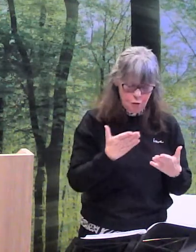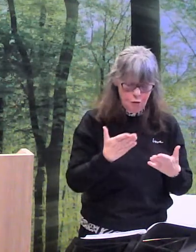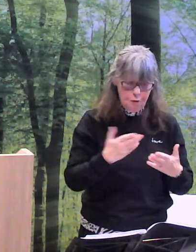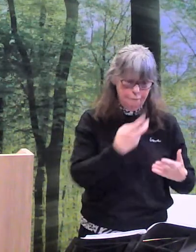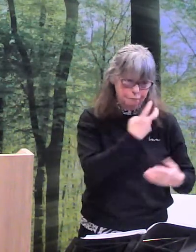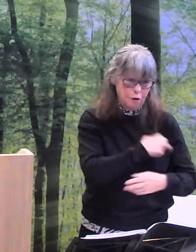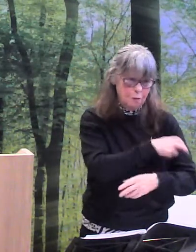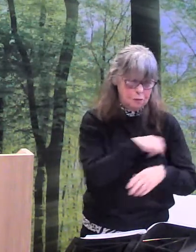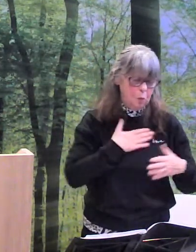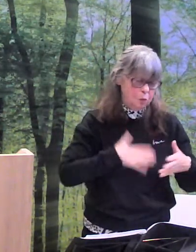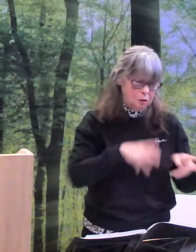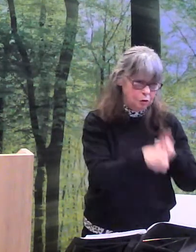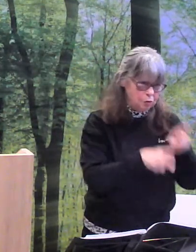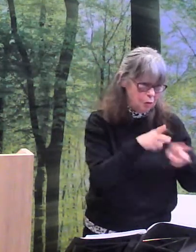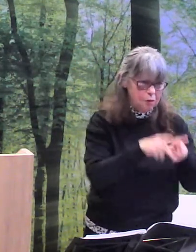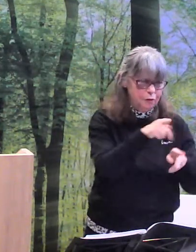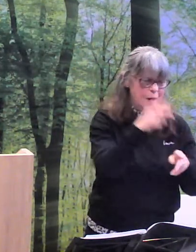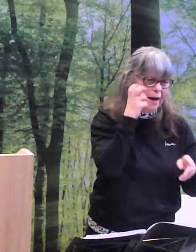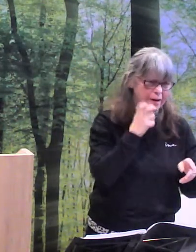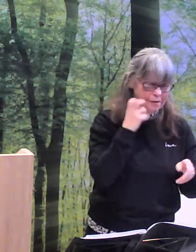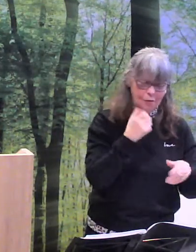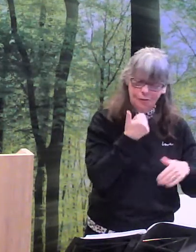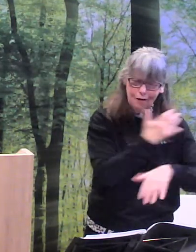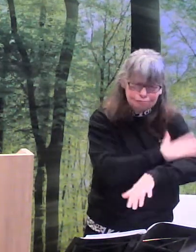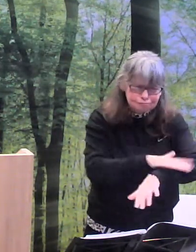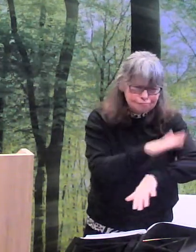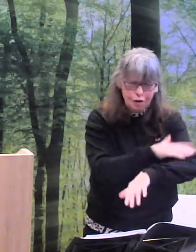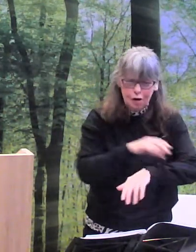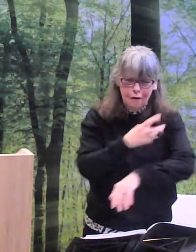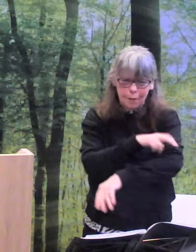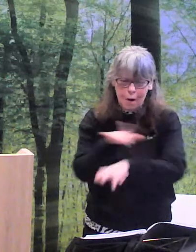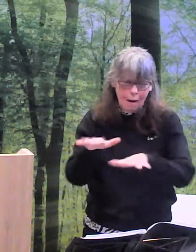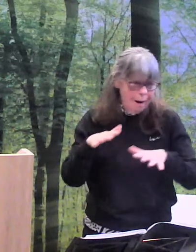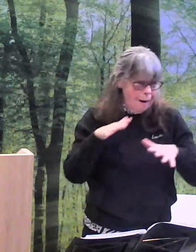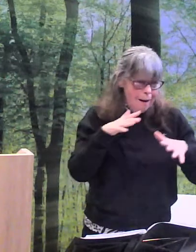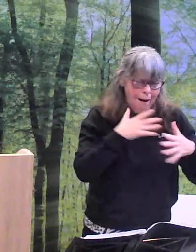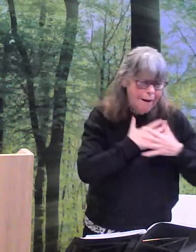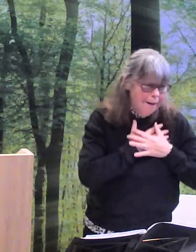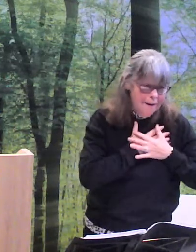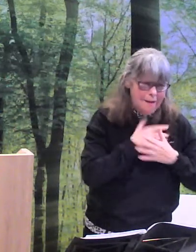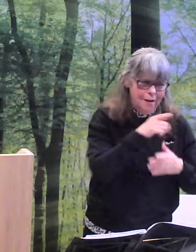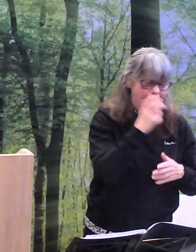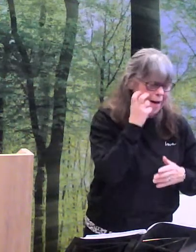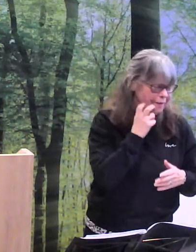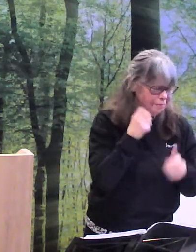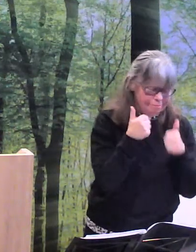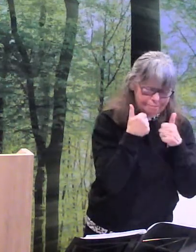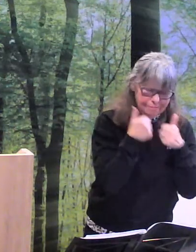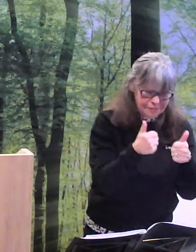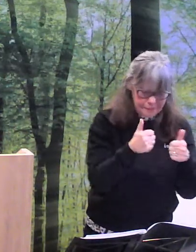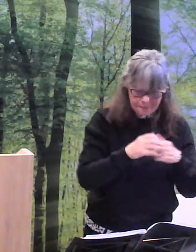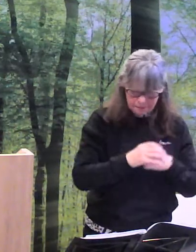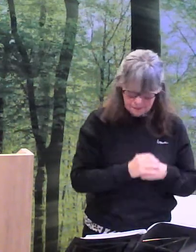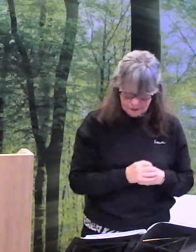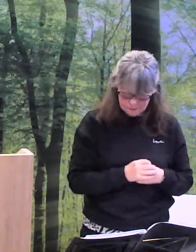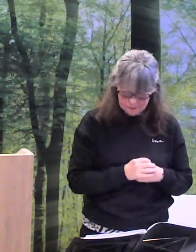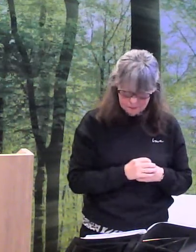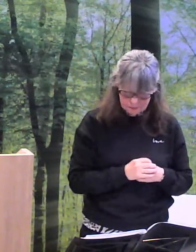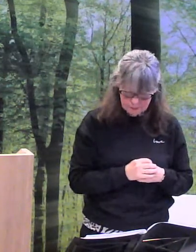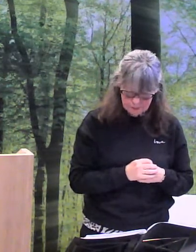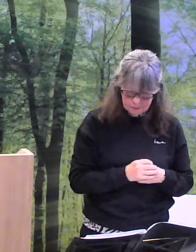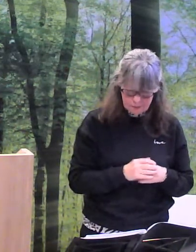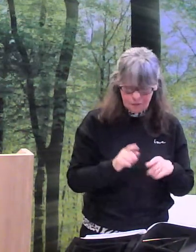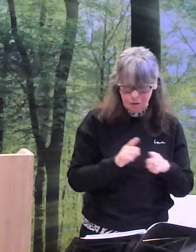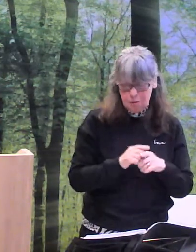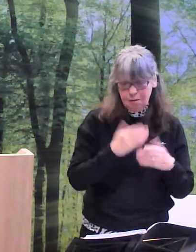Dank u voor de verpleging, dat die heel goed voor hem gezorgd hebben. Heel veel verplegers hielden van hem.